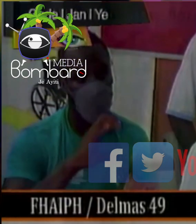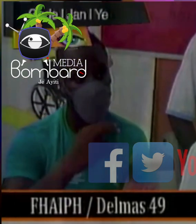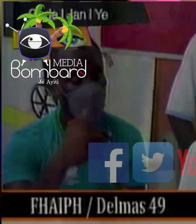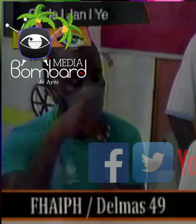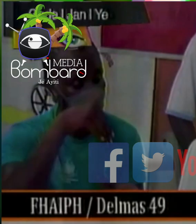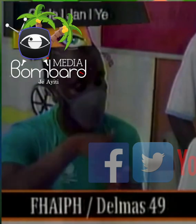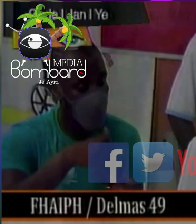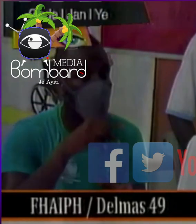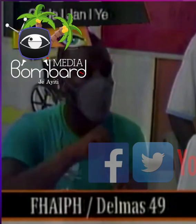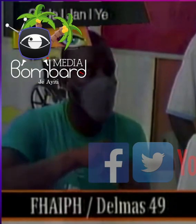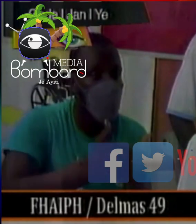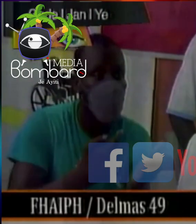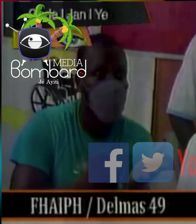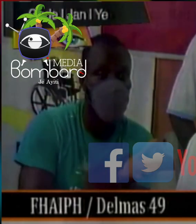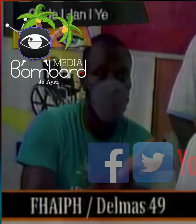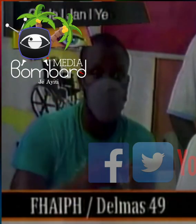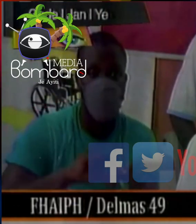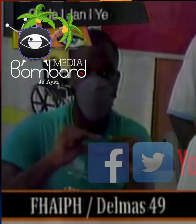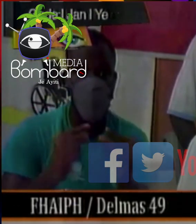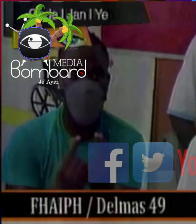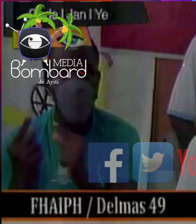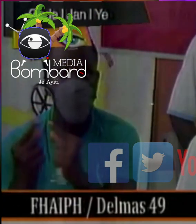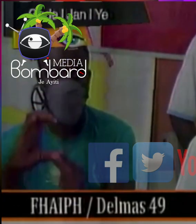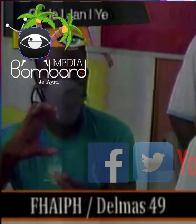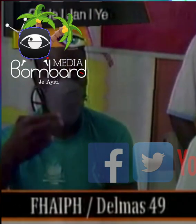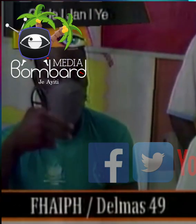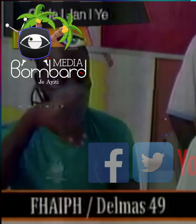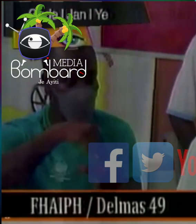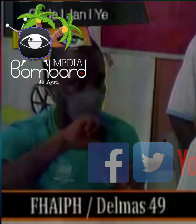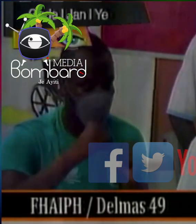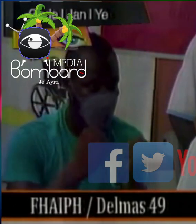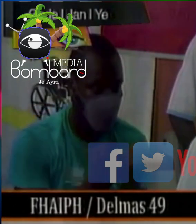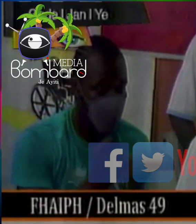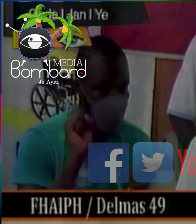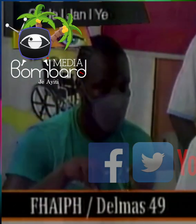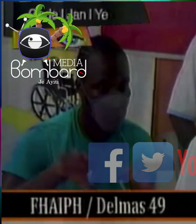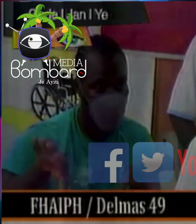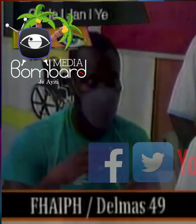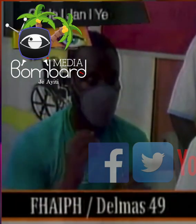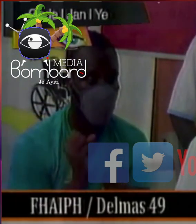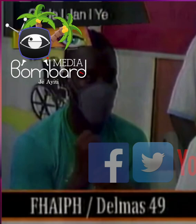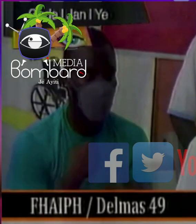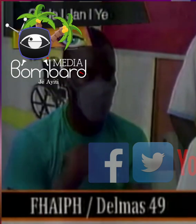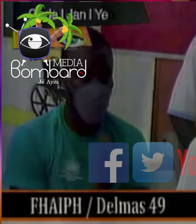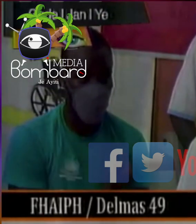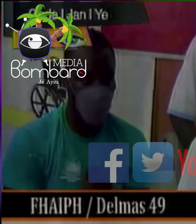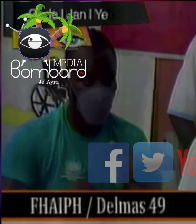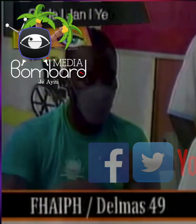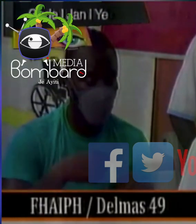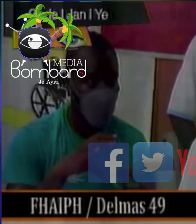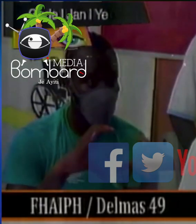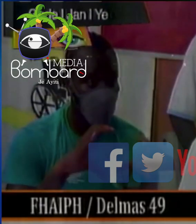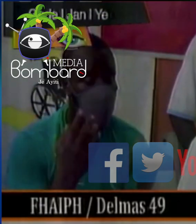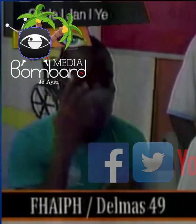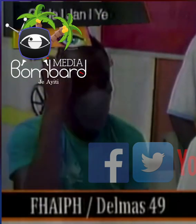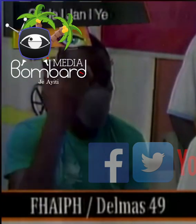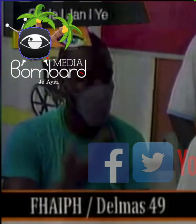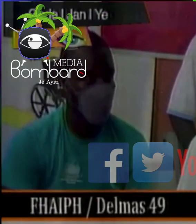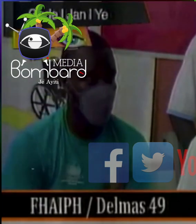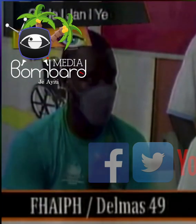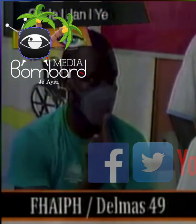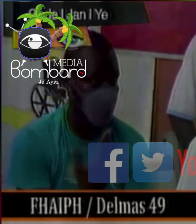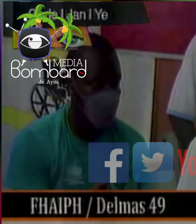encore, inhumains, et qui viennent pousser Mounsayo à vivre en tout premier lieu sous site